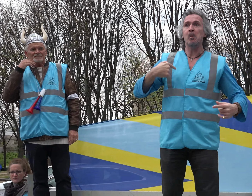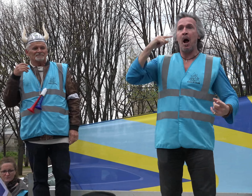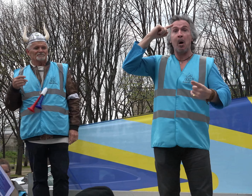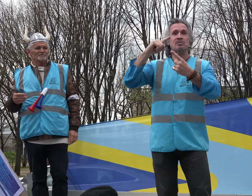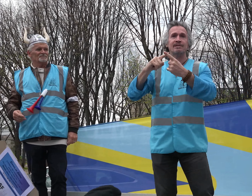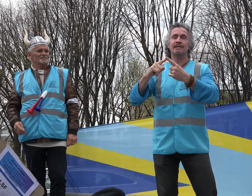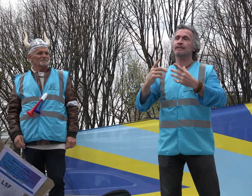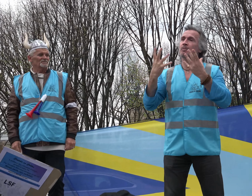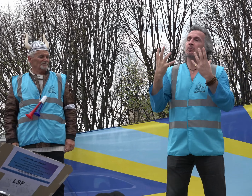Comme tant d'autres.